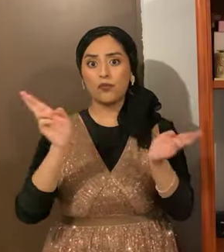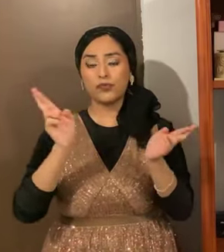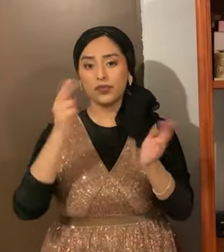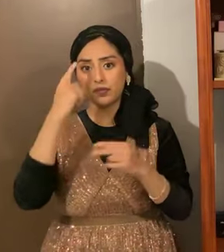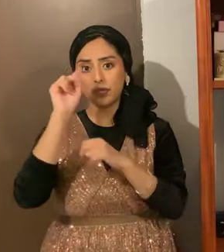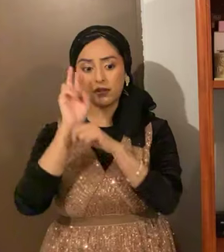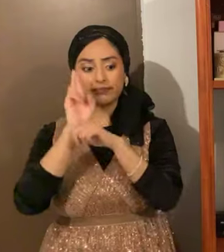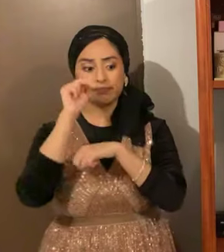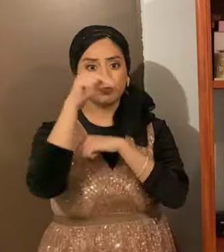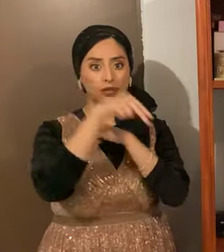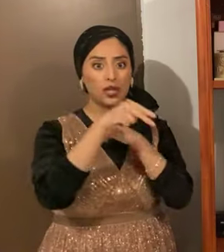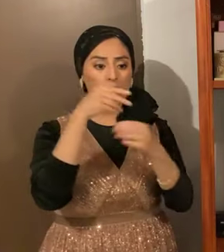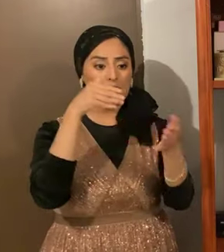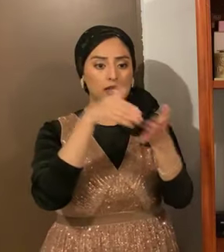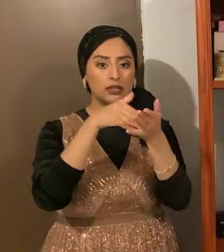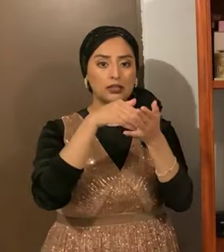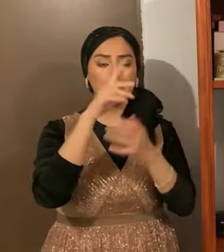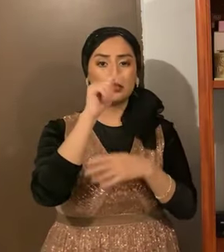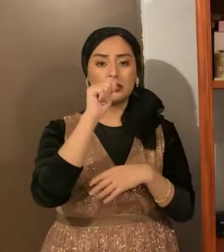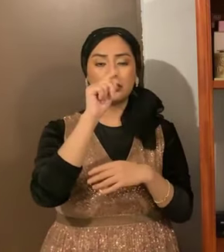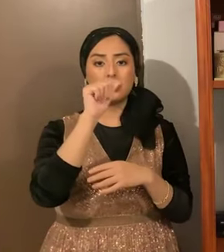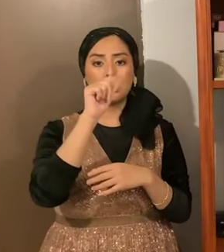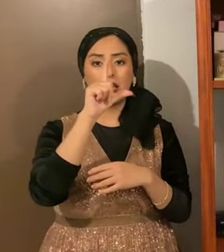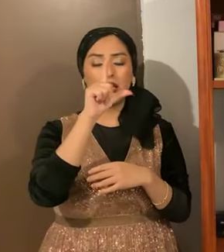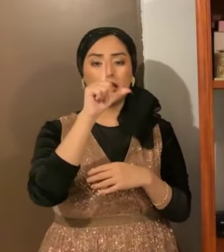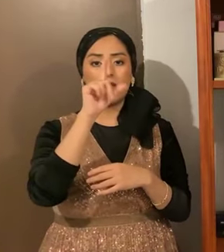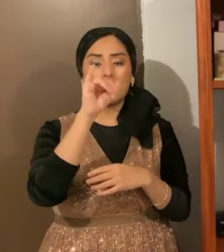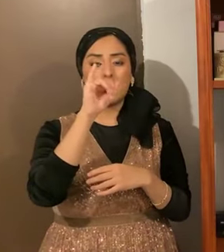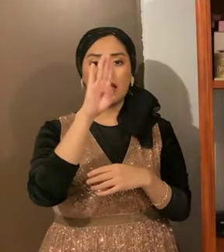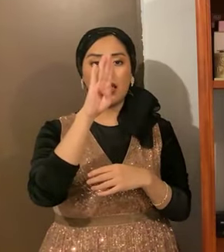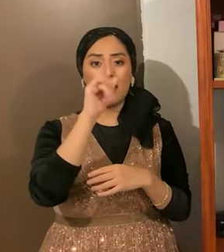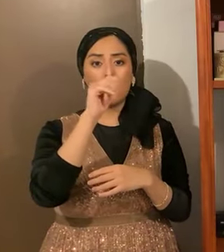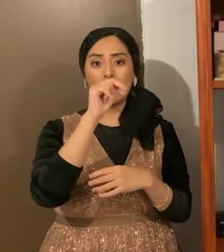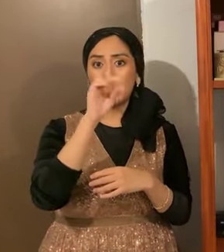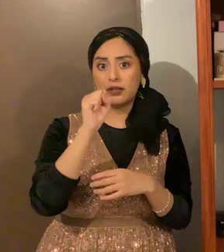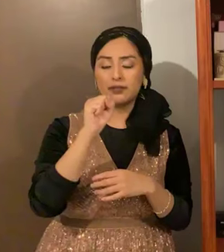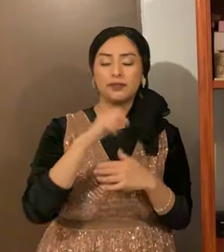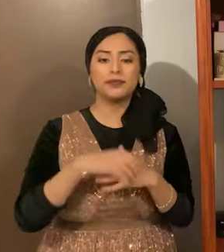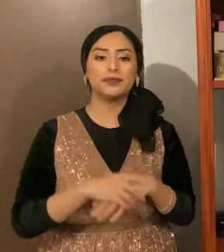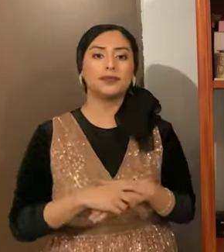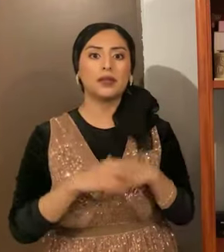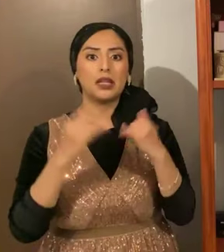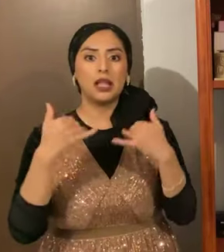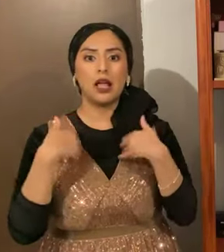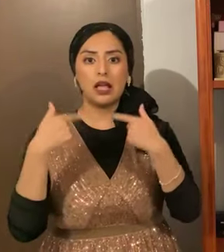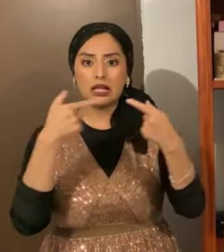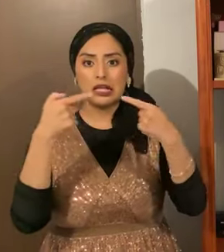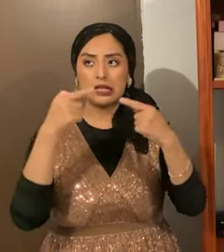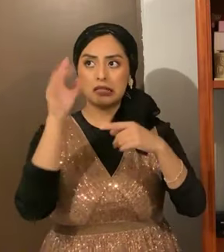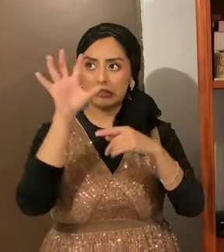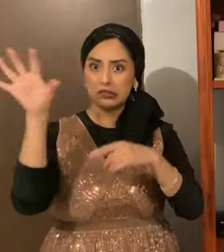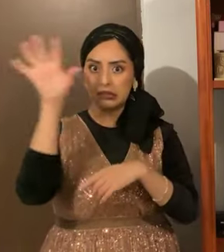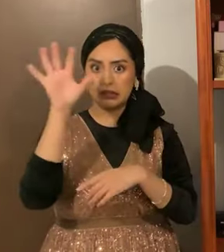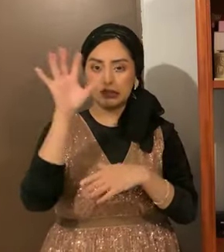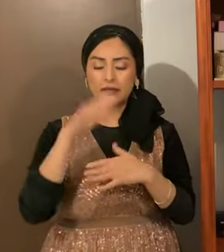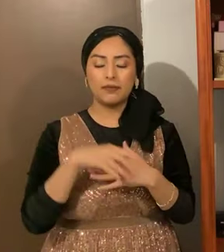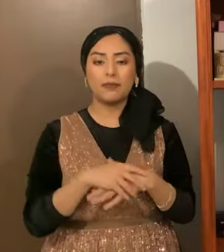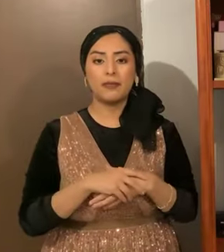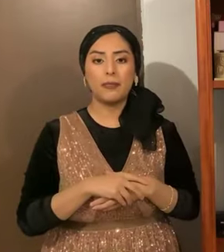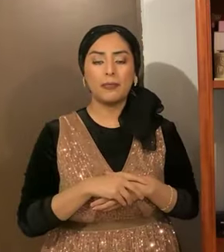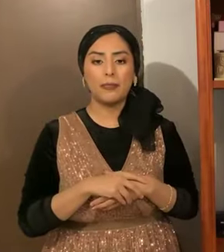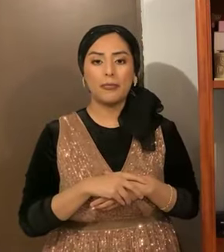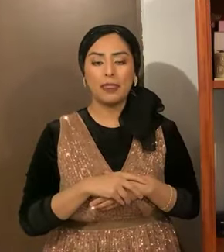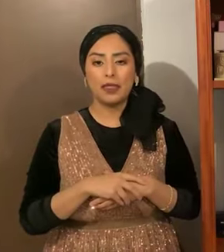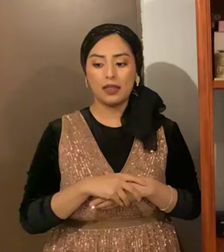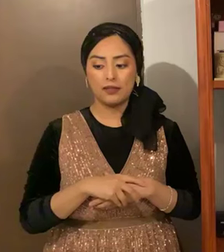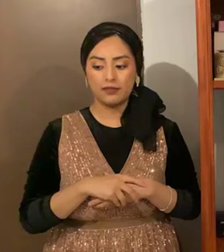talibanes en favor de Pakistán. Es que entre Arabia Saudita y Pakistán hay un pacto que si un país